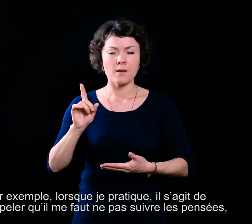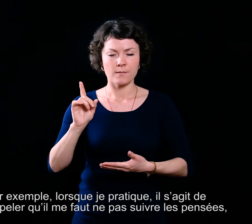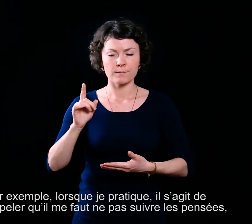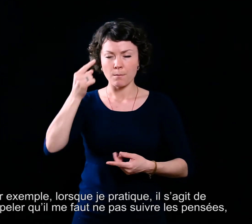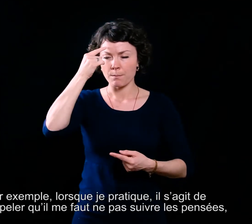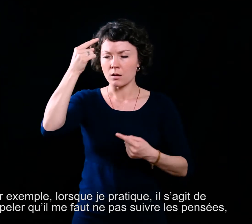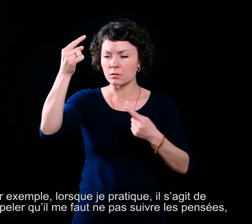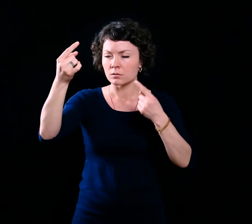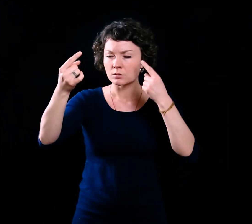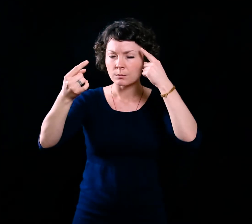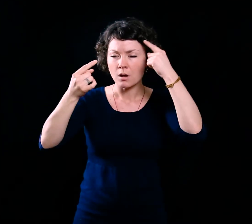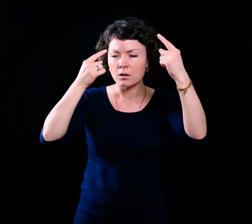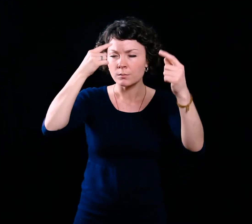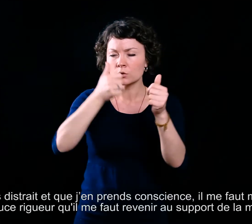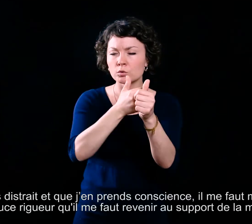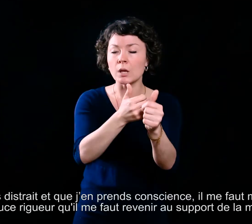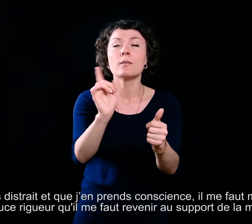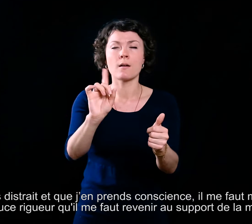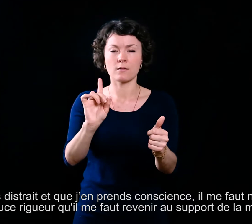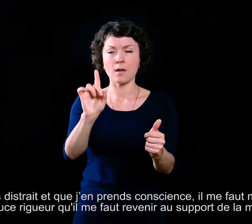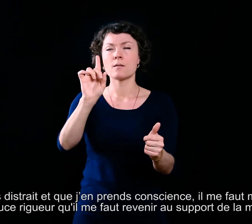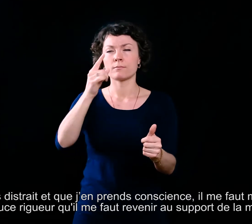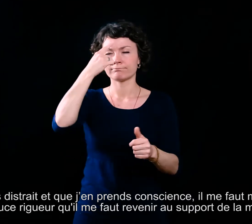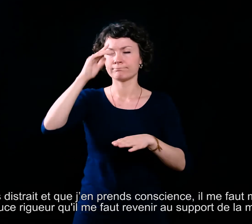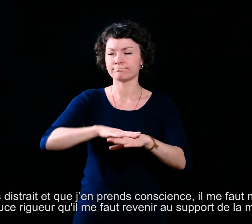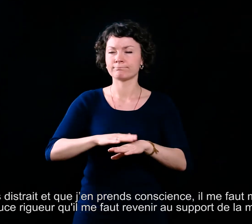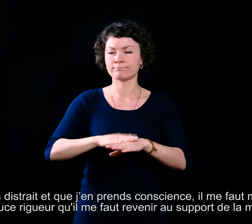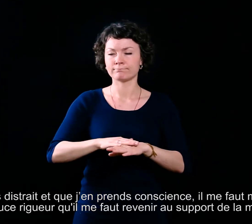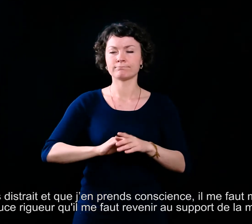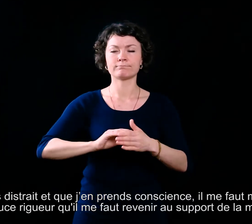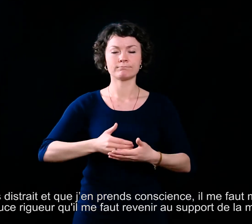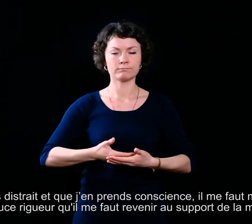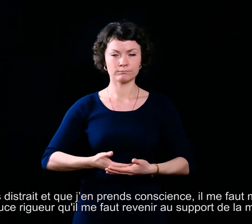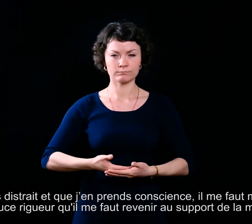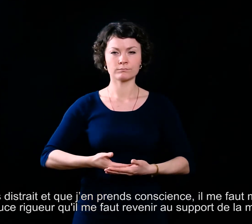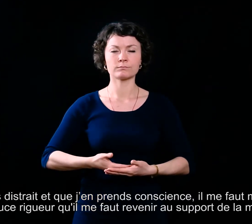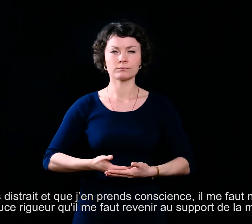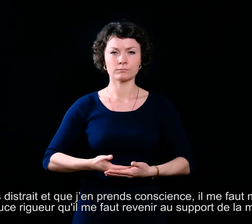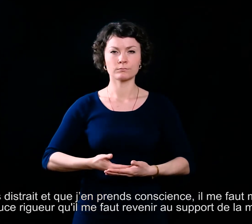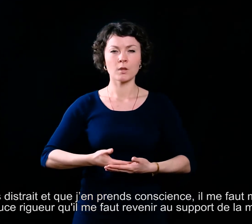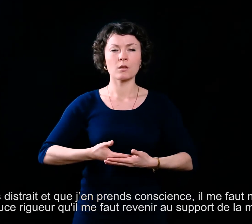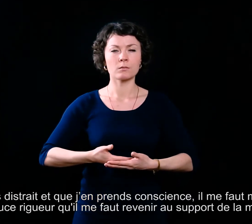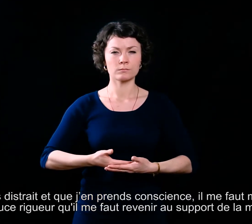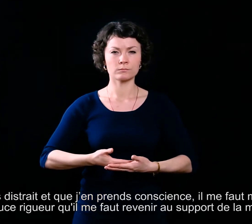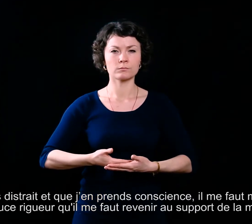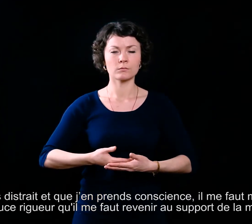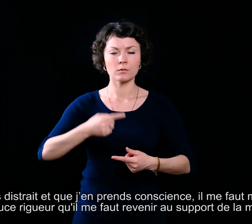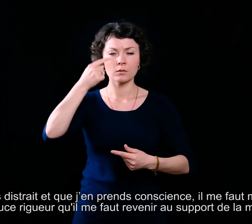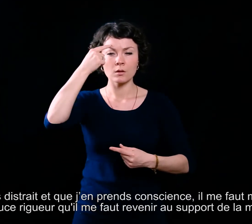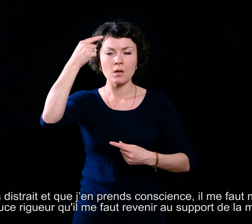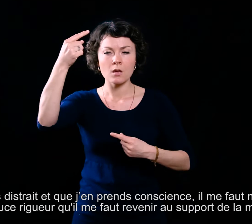pas suivre les pensées. Lorsque je suis distrait et que j'en prends conscience, il me faut me